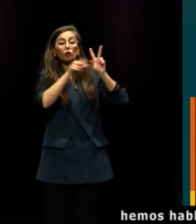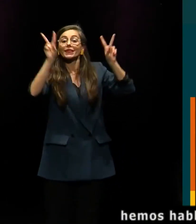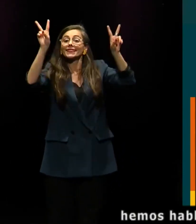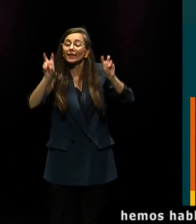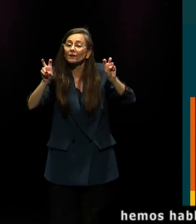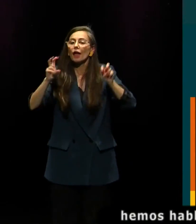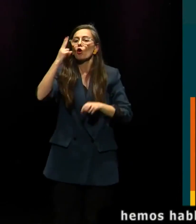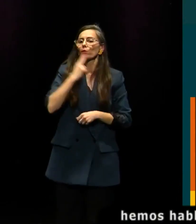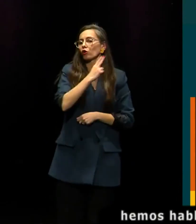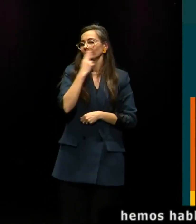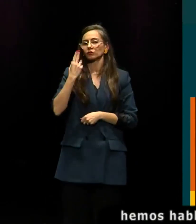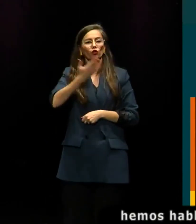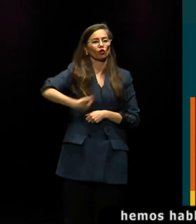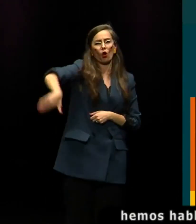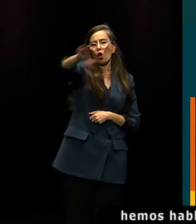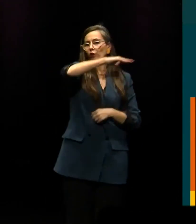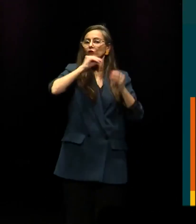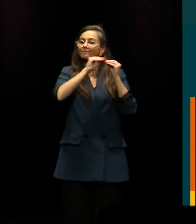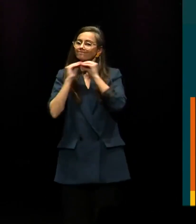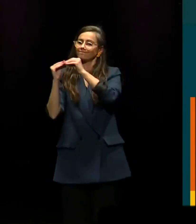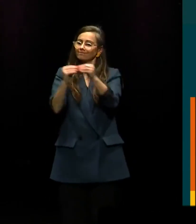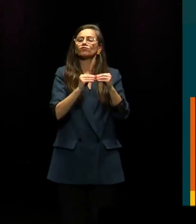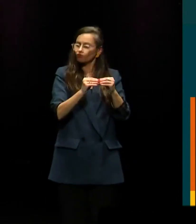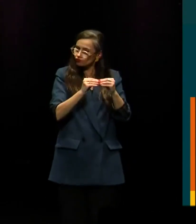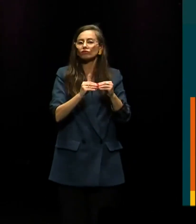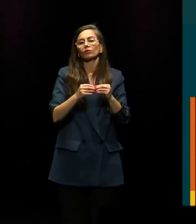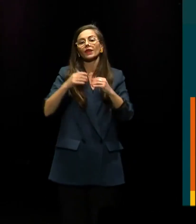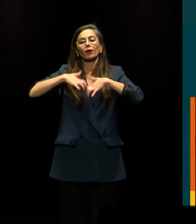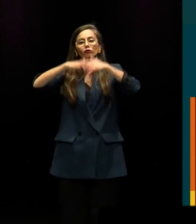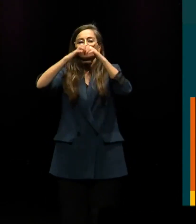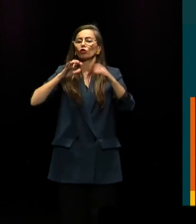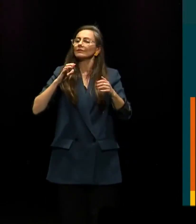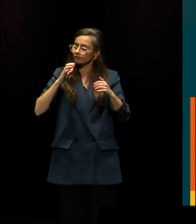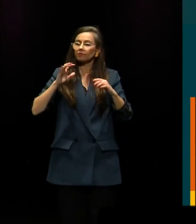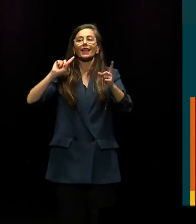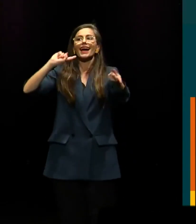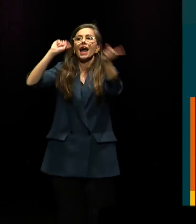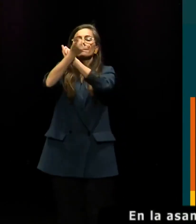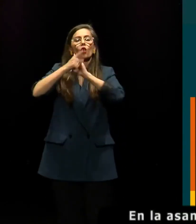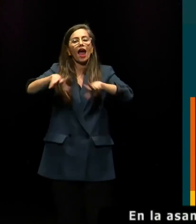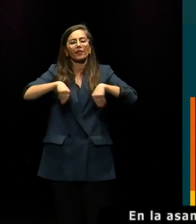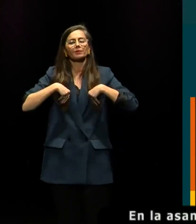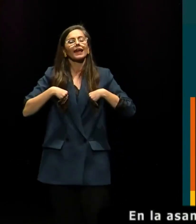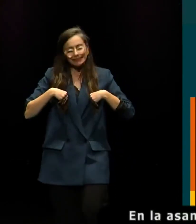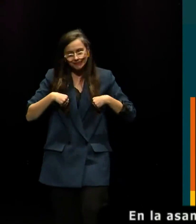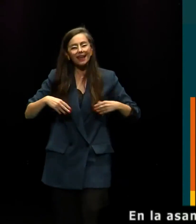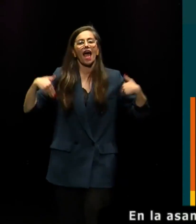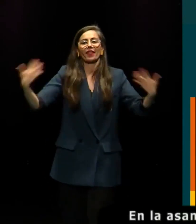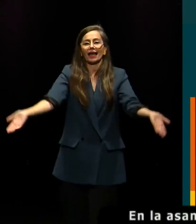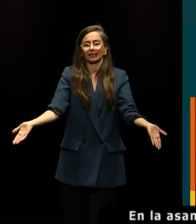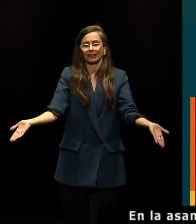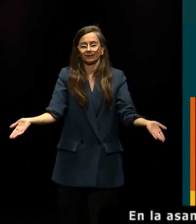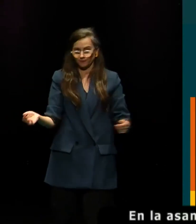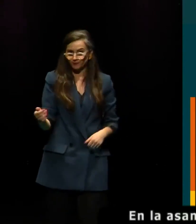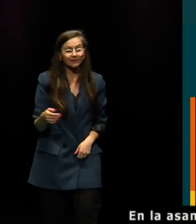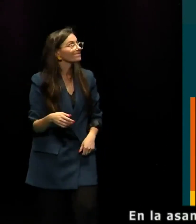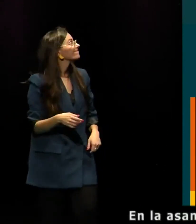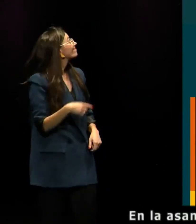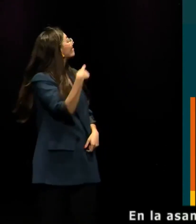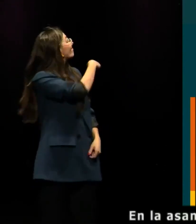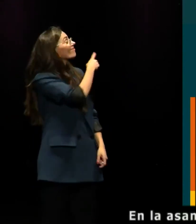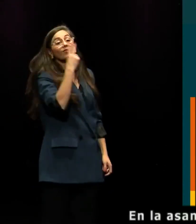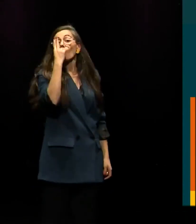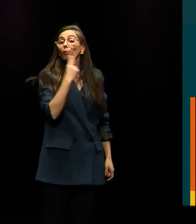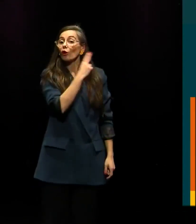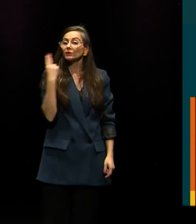las asociaciones. Un punto de la asamblea era adquirir ese compromiso de trabajar en esa